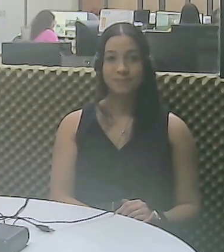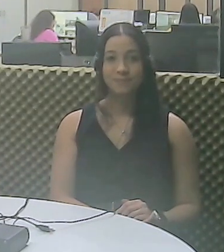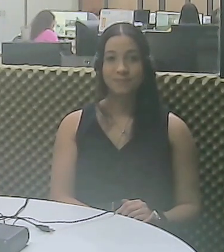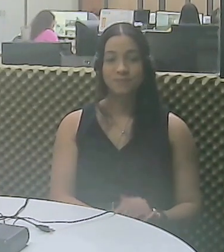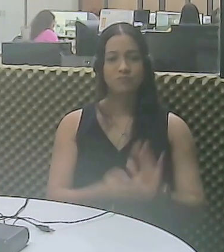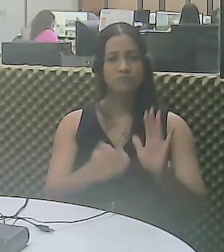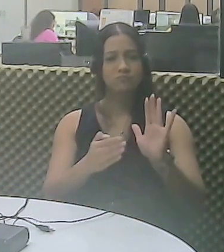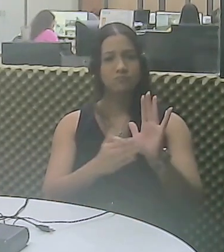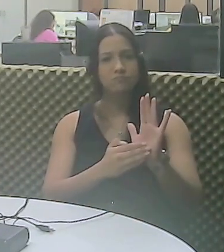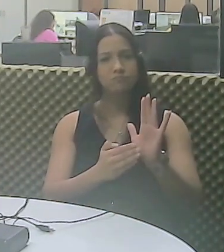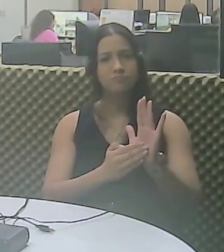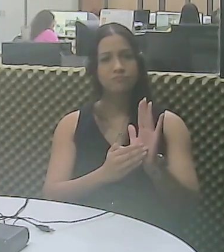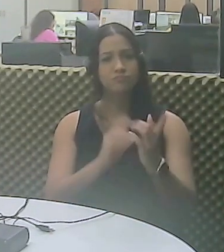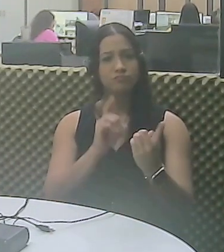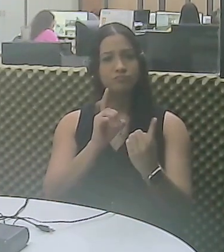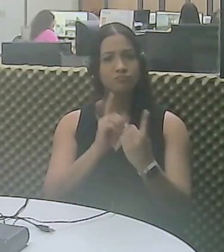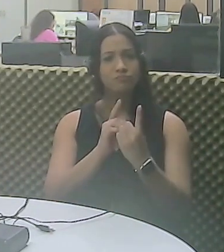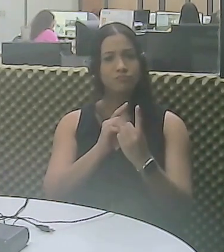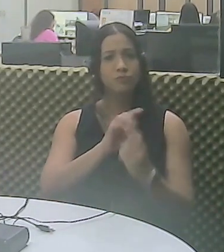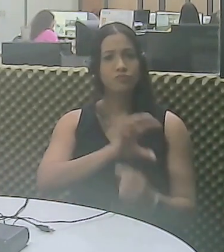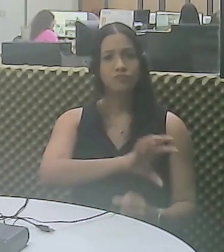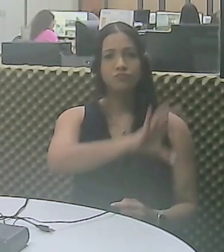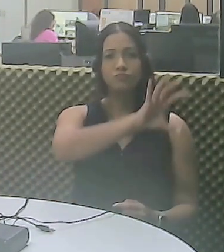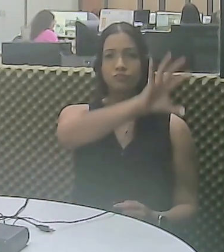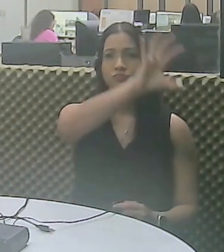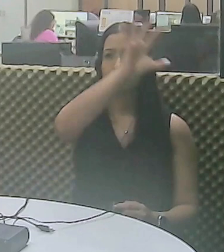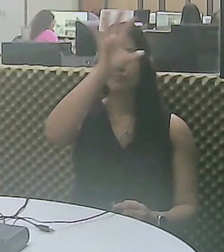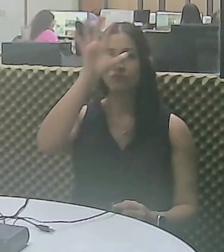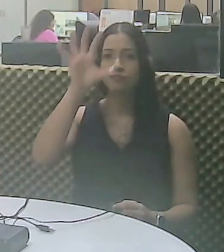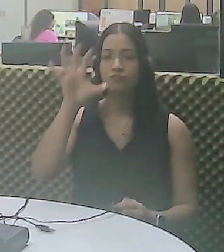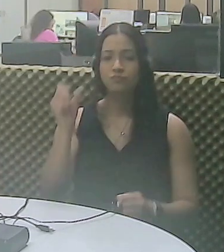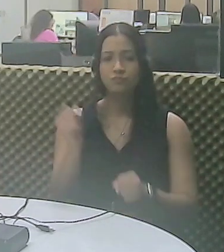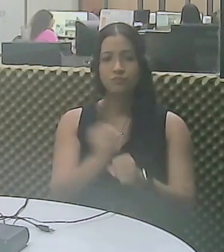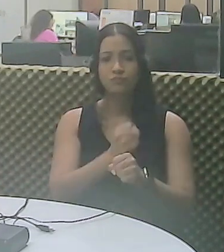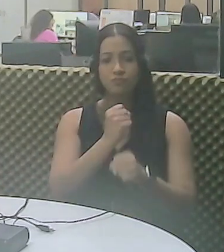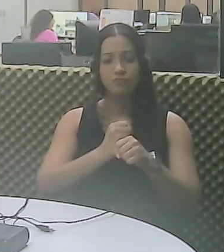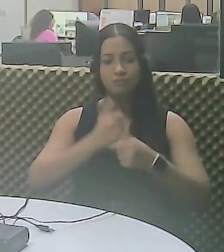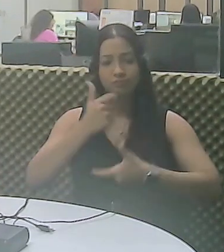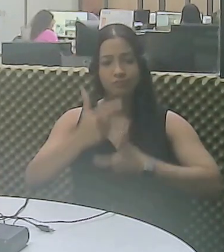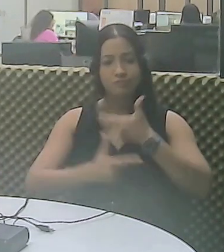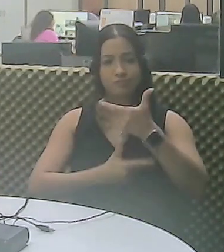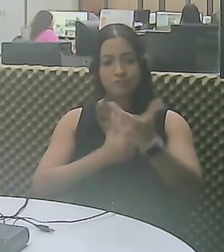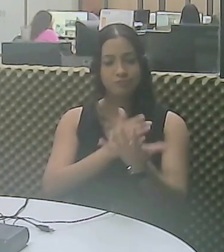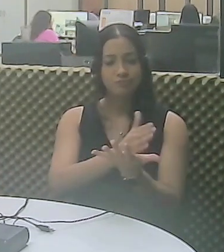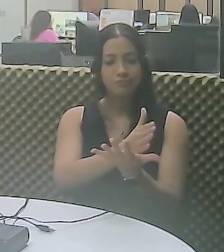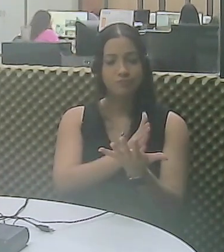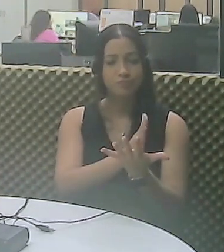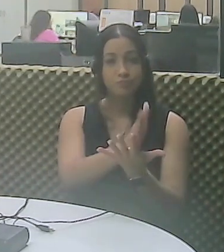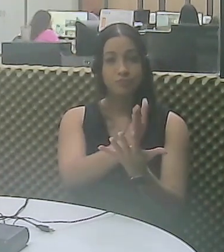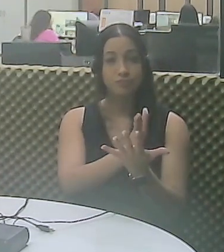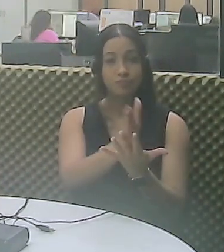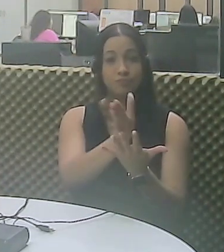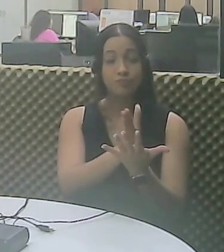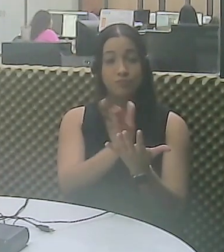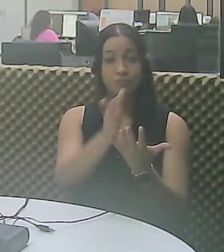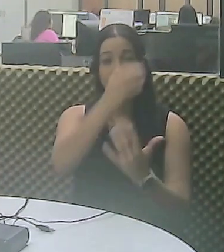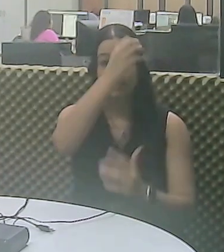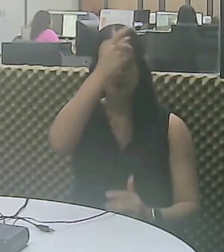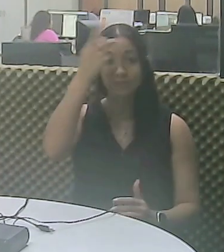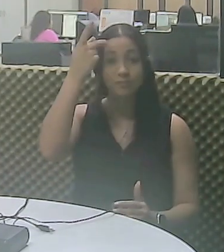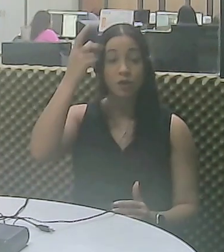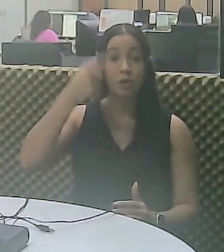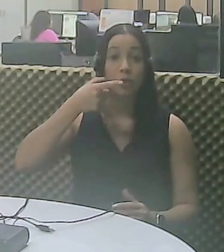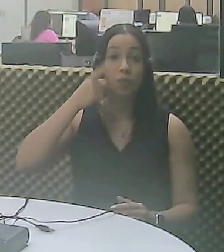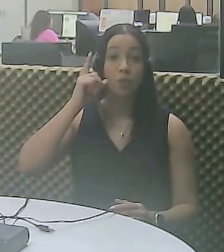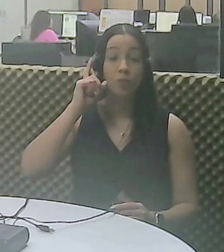Com a proposta de atender todas as regiões de Uberlândia com obras e serviços em diversos segmentos, o prefeito Adelmo Leão assinou